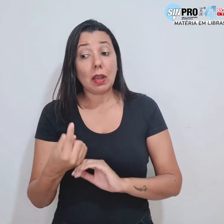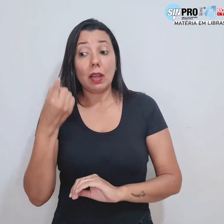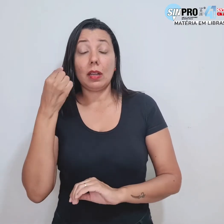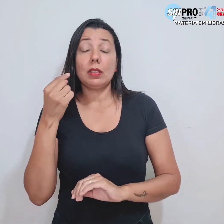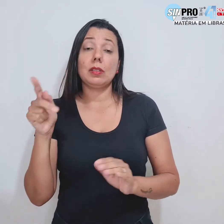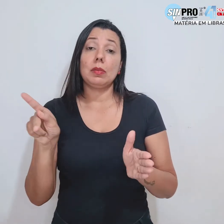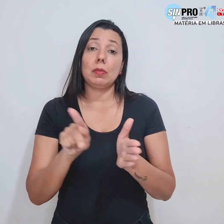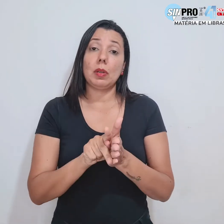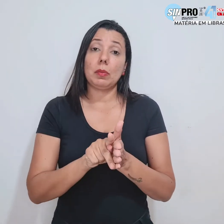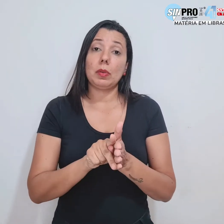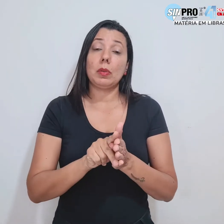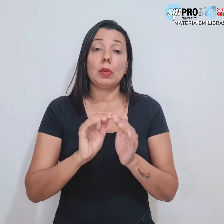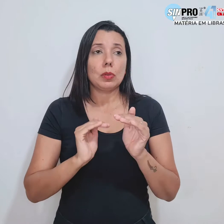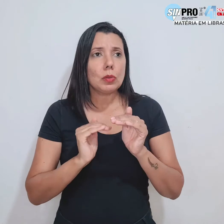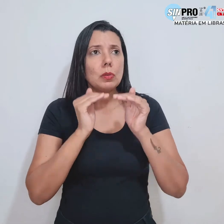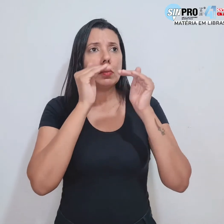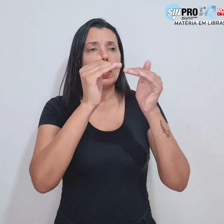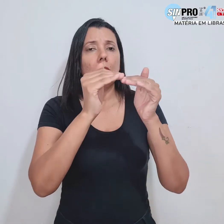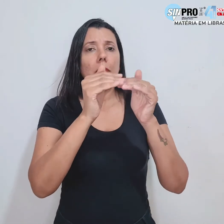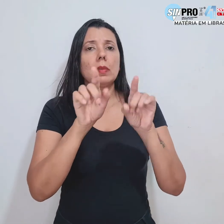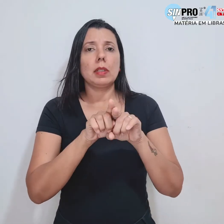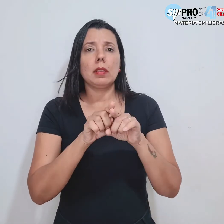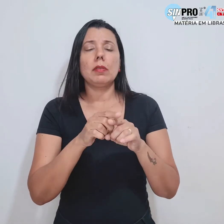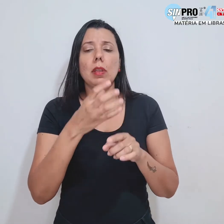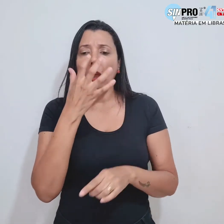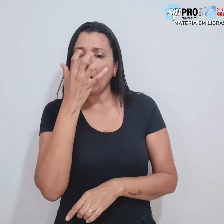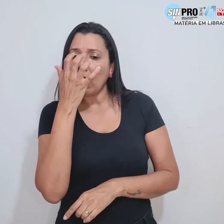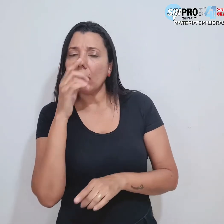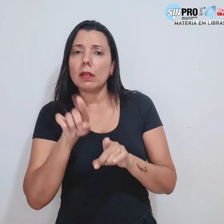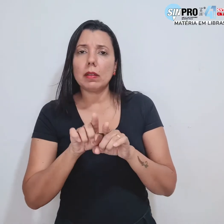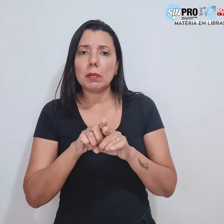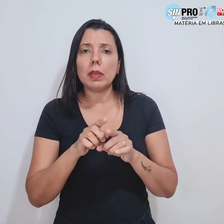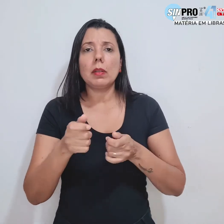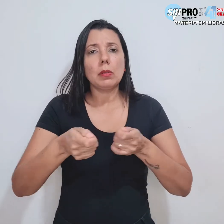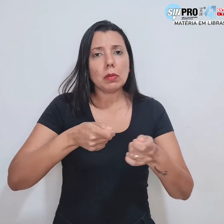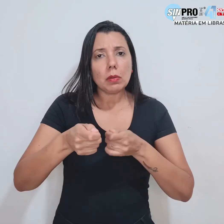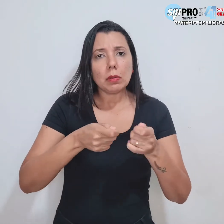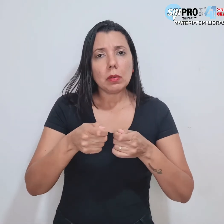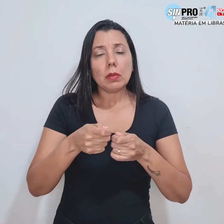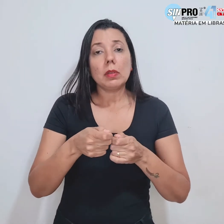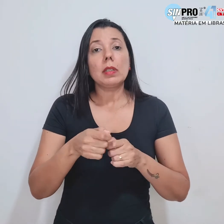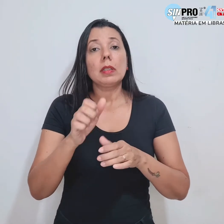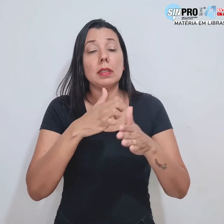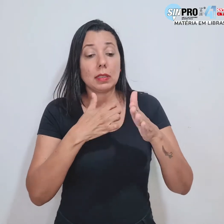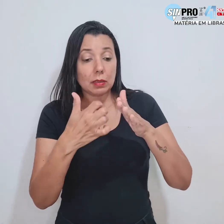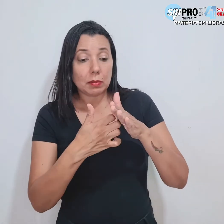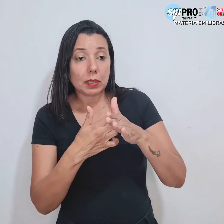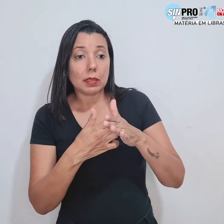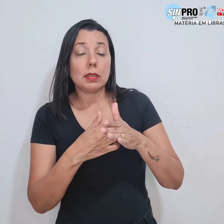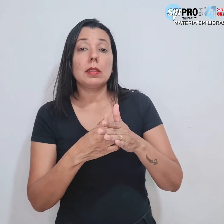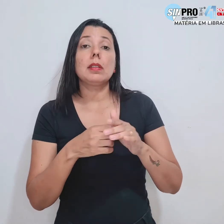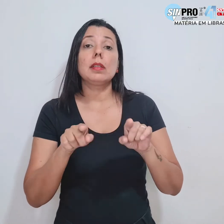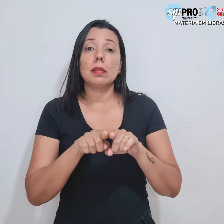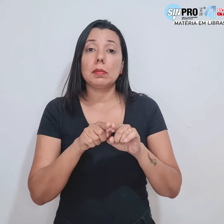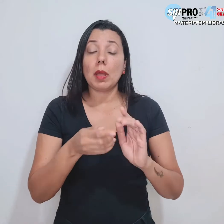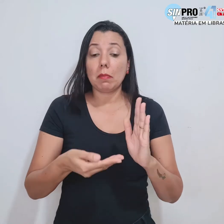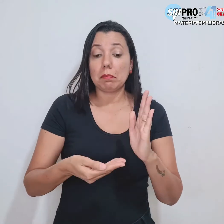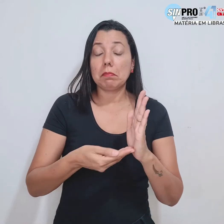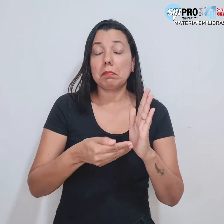próprio Supremo, que vinculou a alienação do controle acionário das empresas matrizes ao aval da Câmara dos Deputados